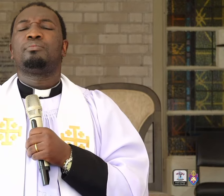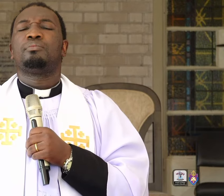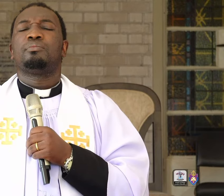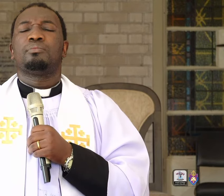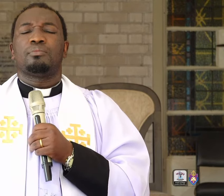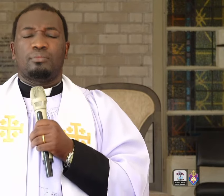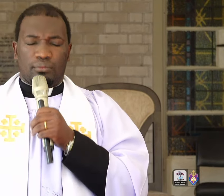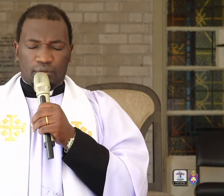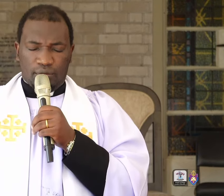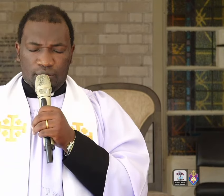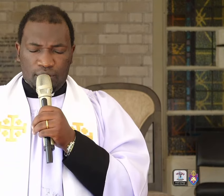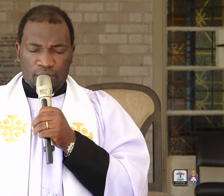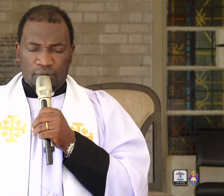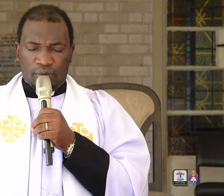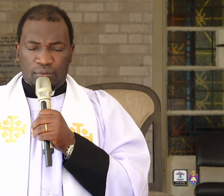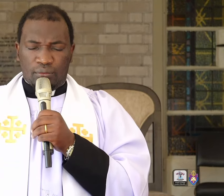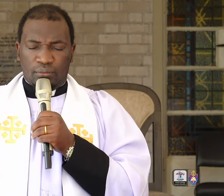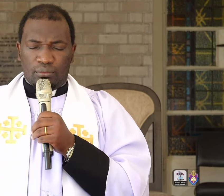nange